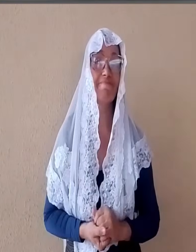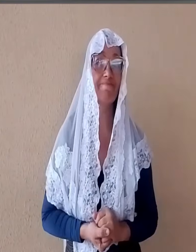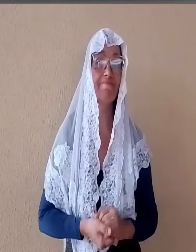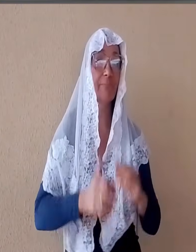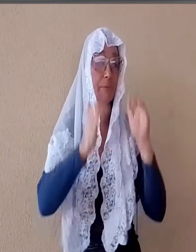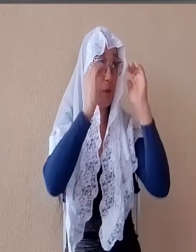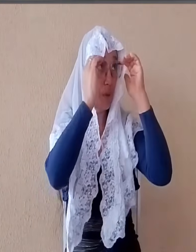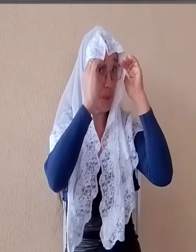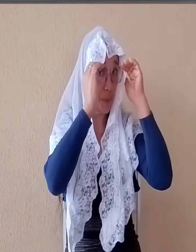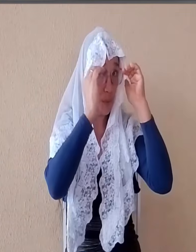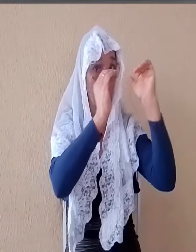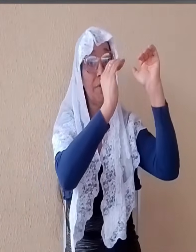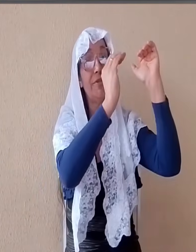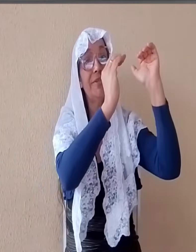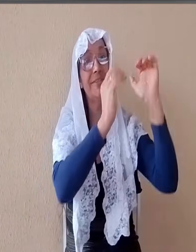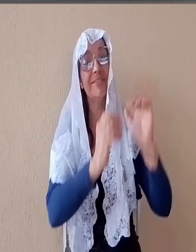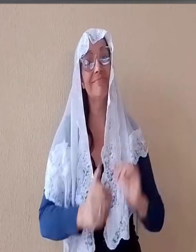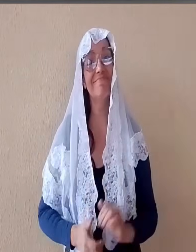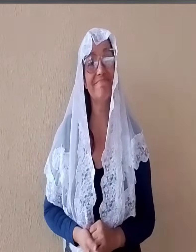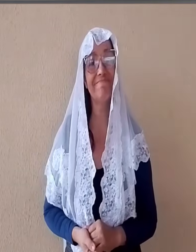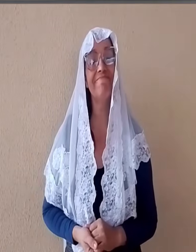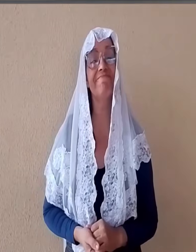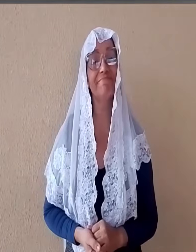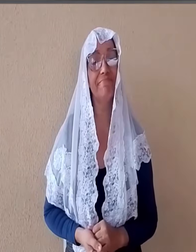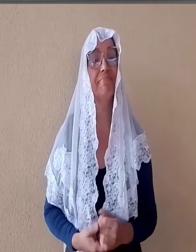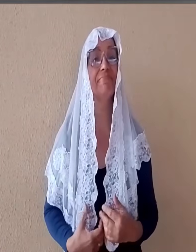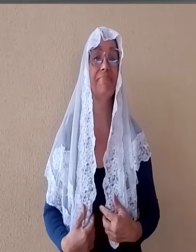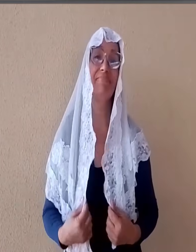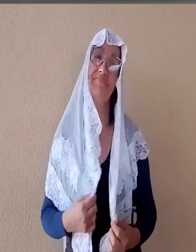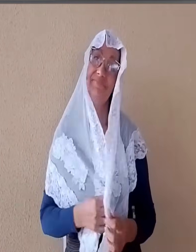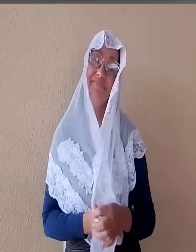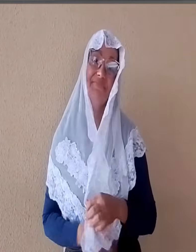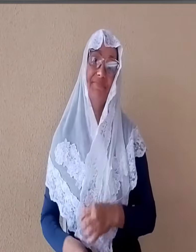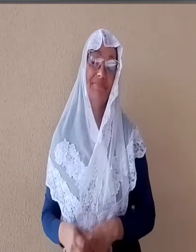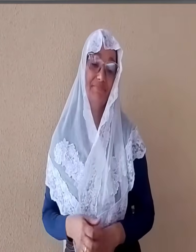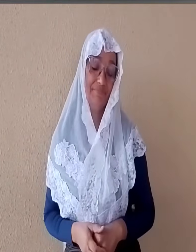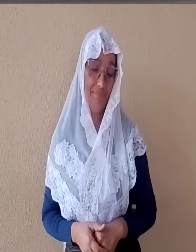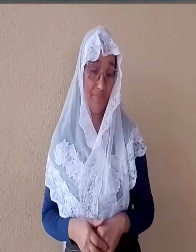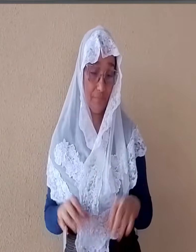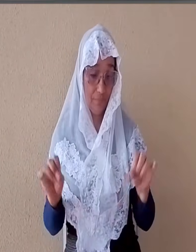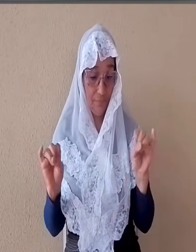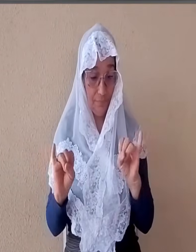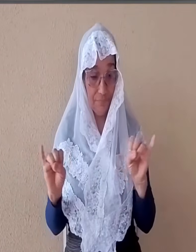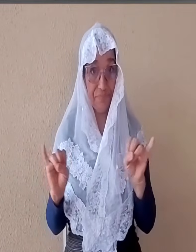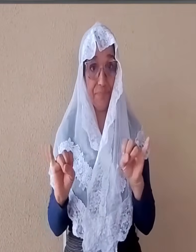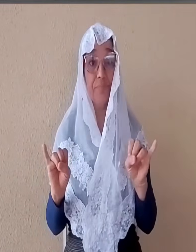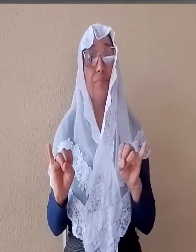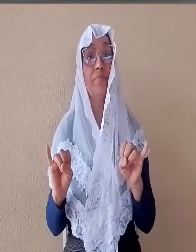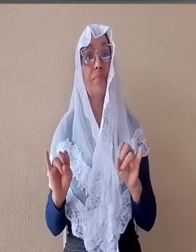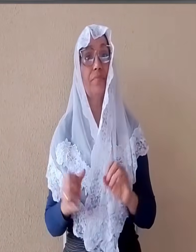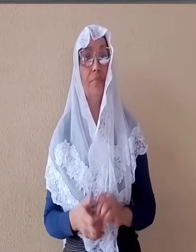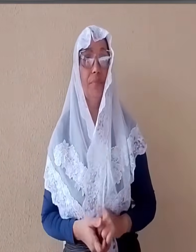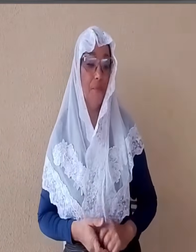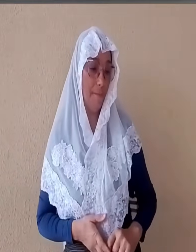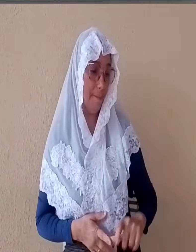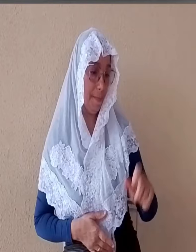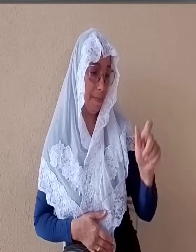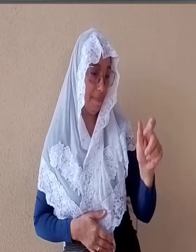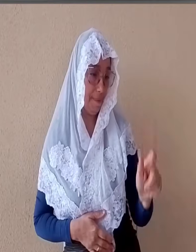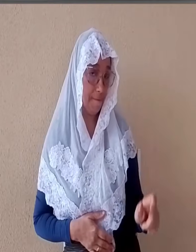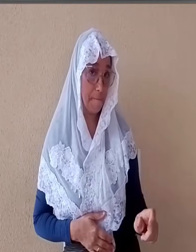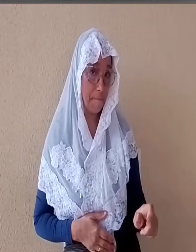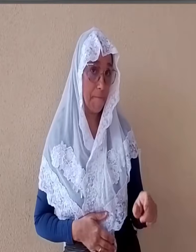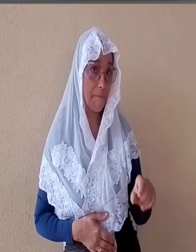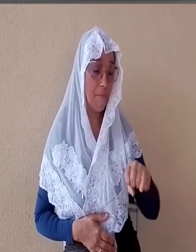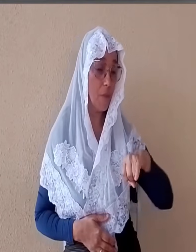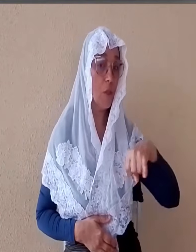Irmãos, Josué, irmãos, quando ele saiu do Egito,